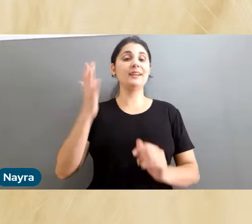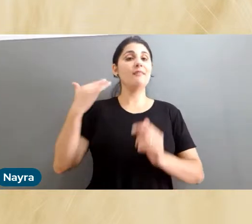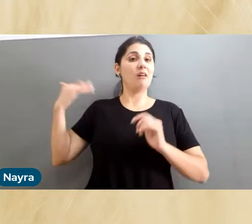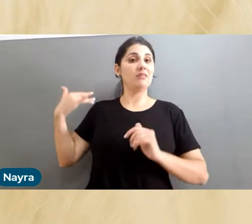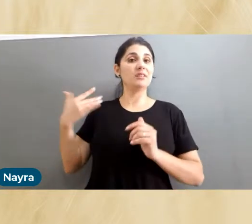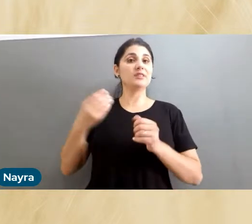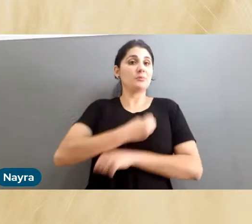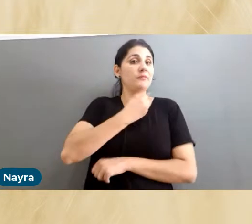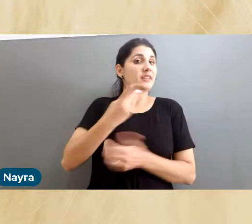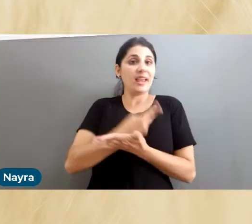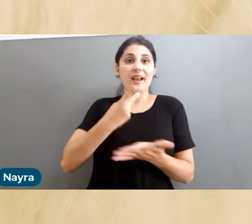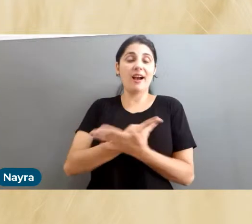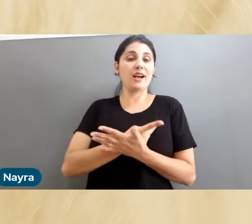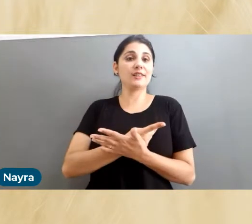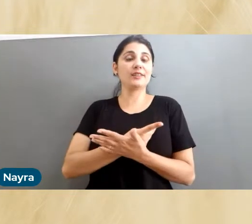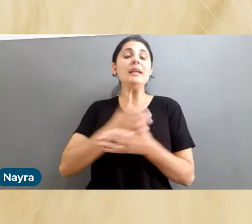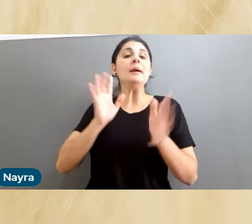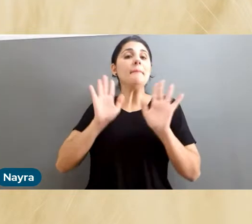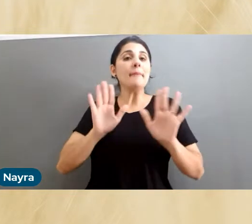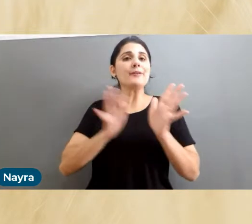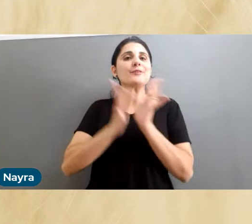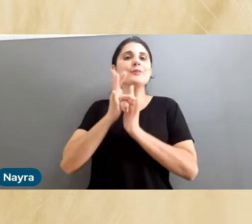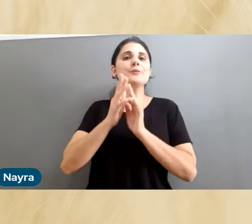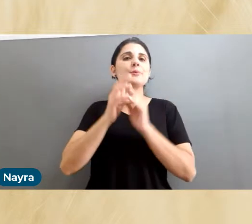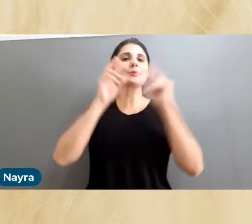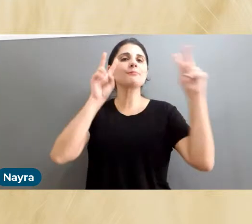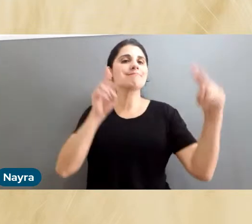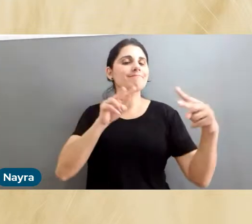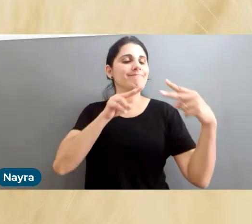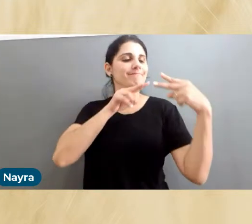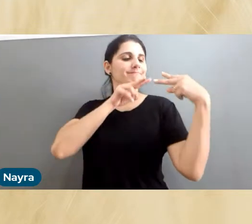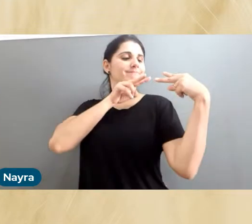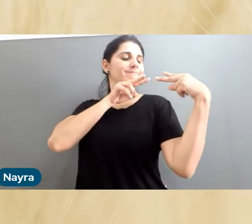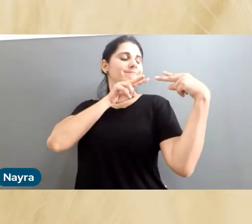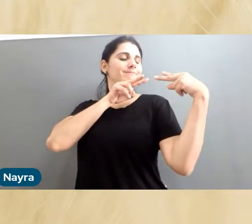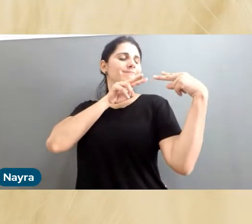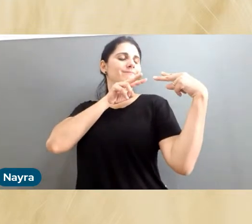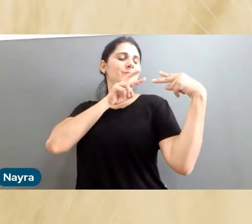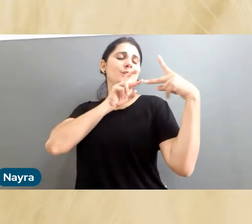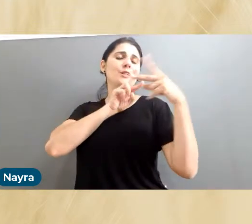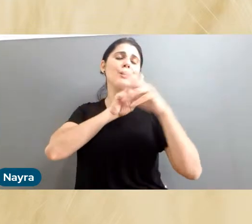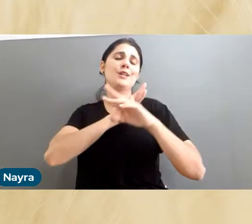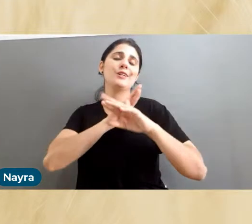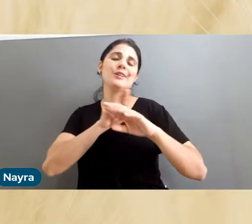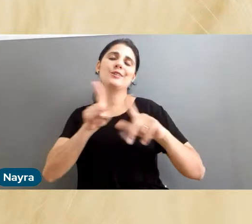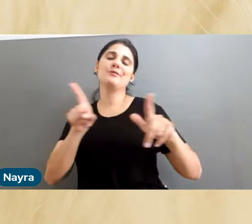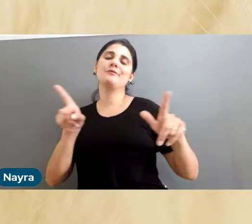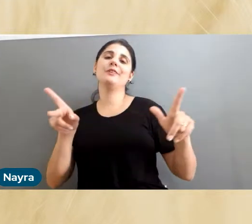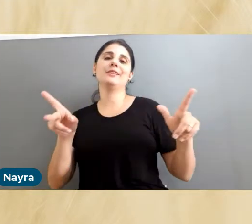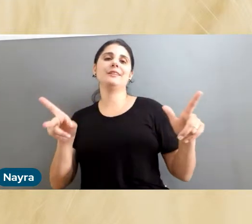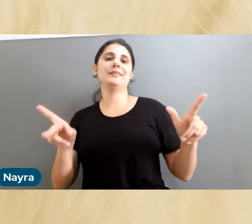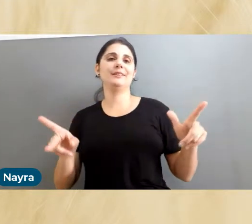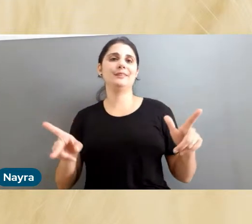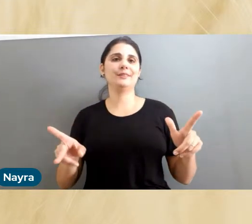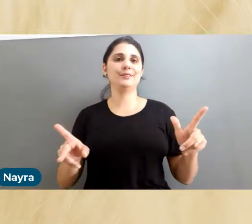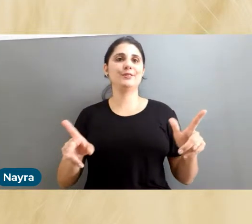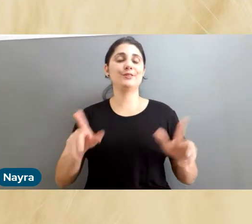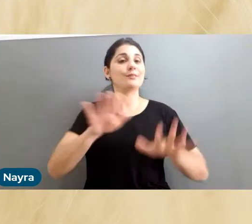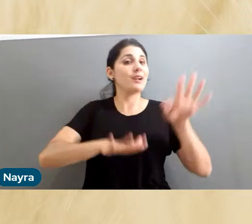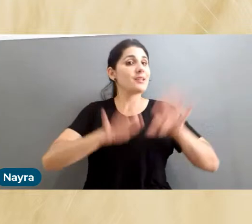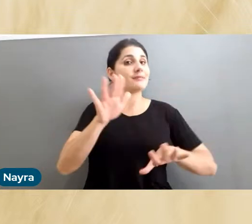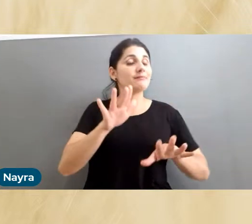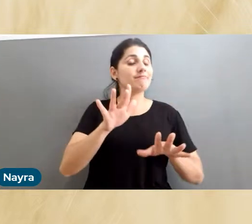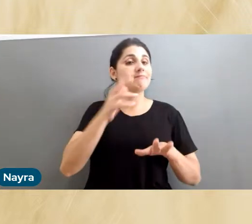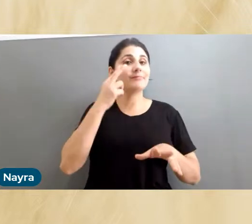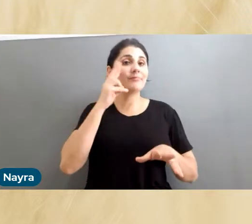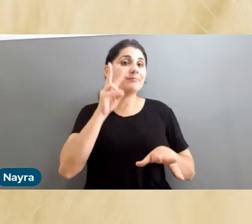companheiros, porque o olhar do Cristo se diferenciava do olhar de muitos de nós. Às vezes nós enxergamos as